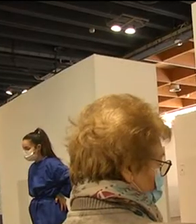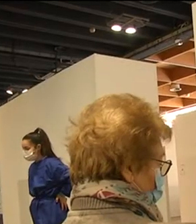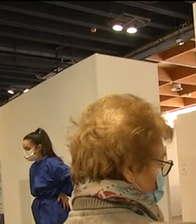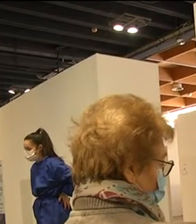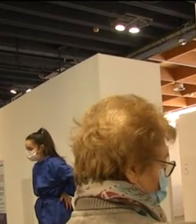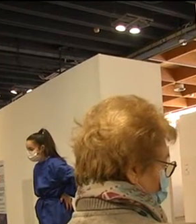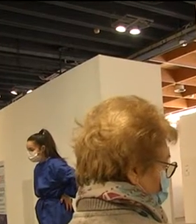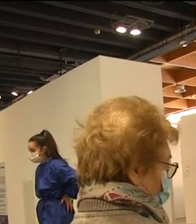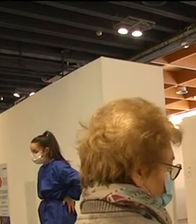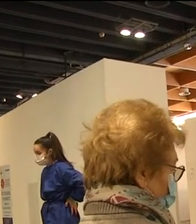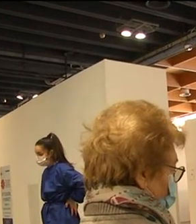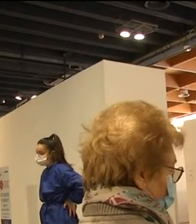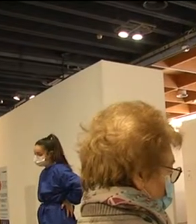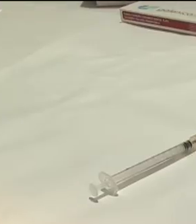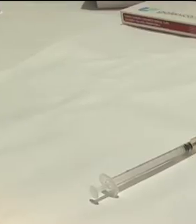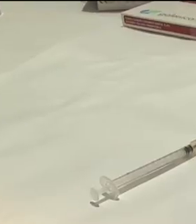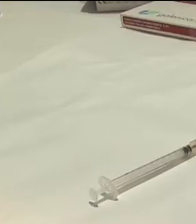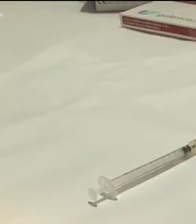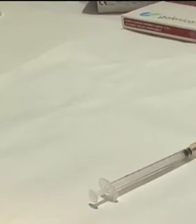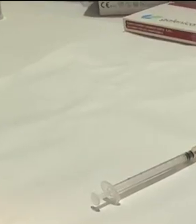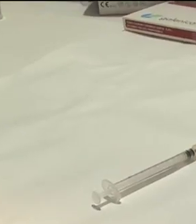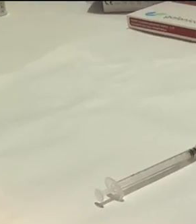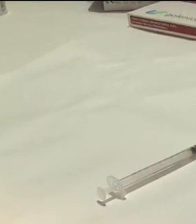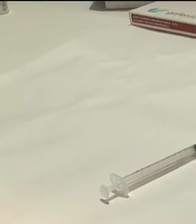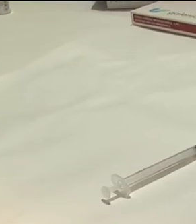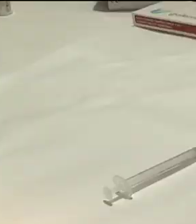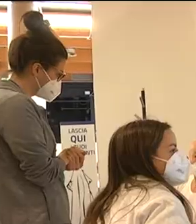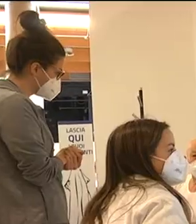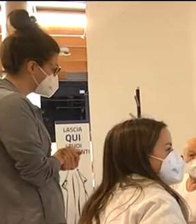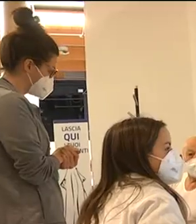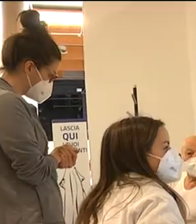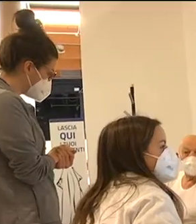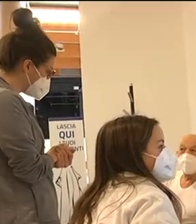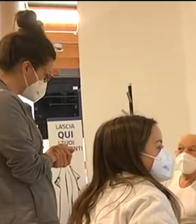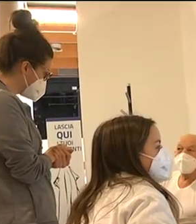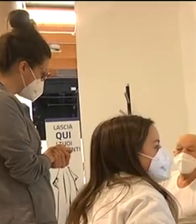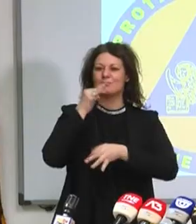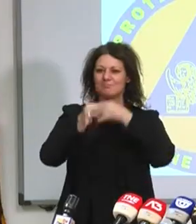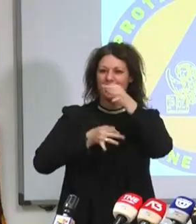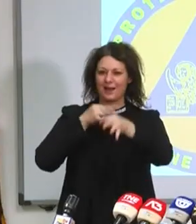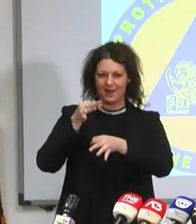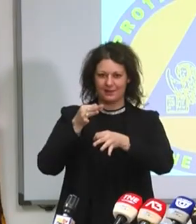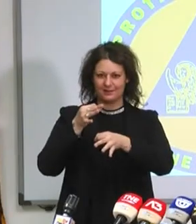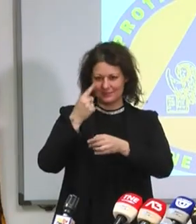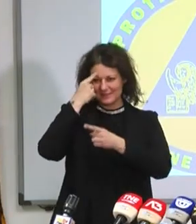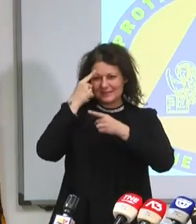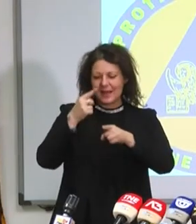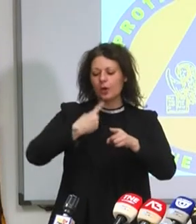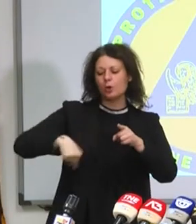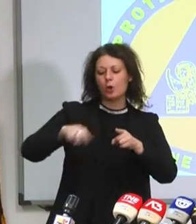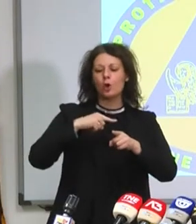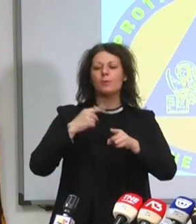Non ci sono ancora conferme sull'utilizzo di una sola dose per i cittadini che hanno già contratto il Covid. Siamo partiti